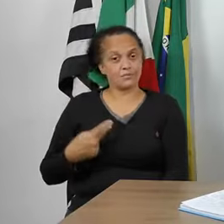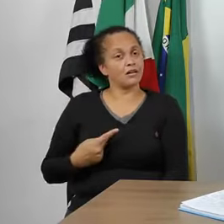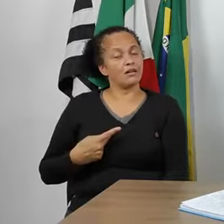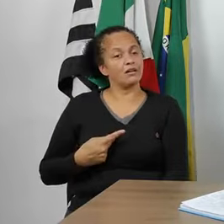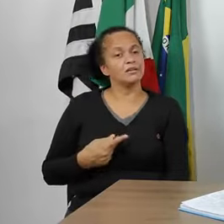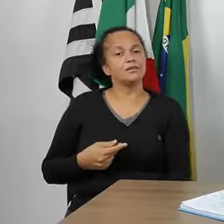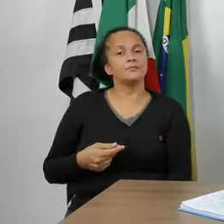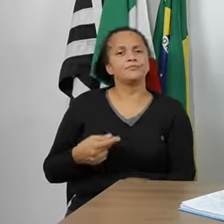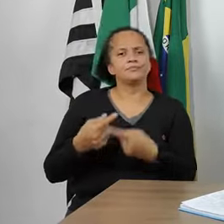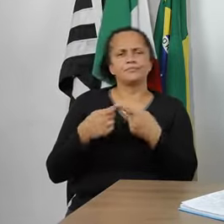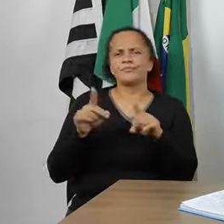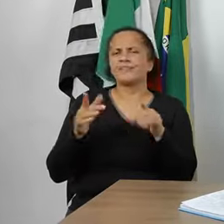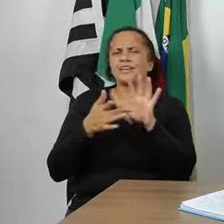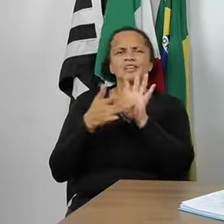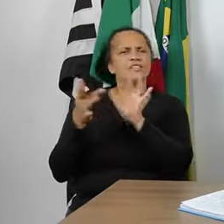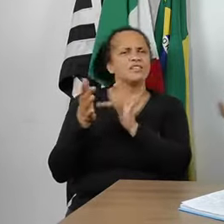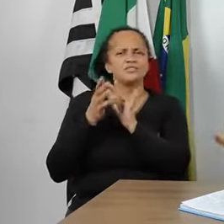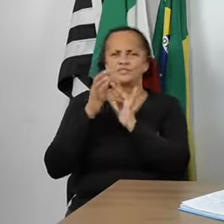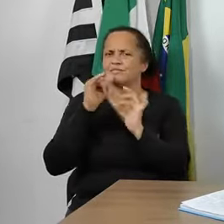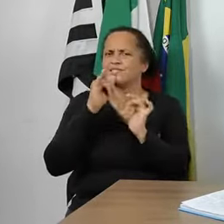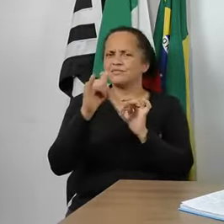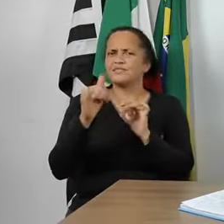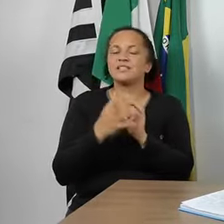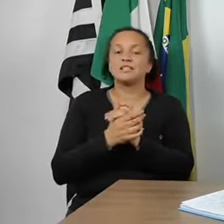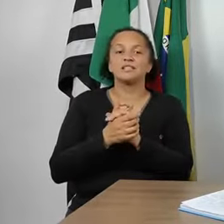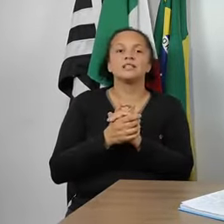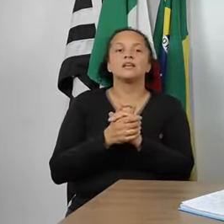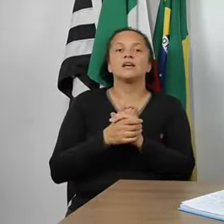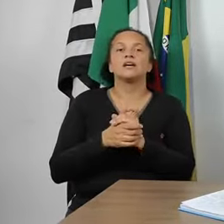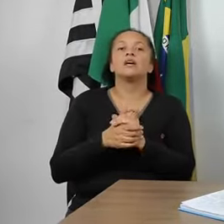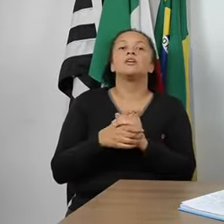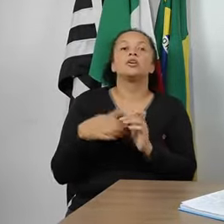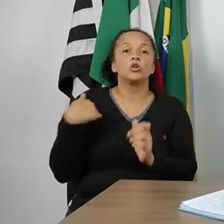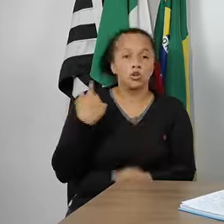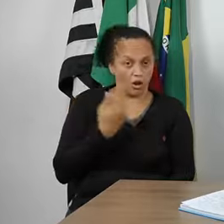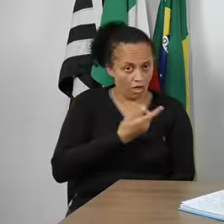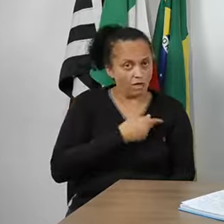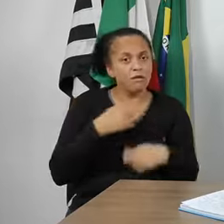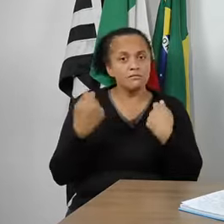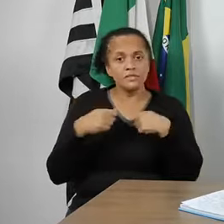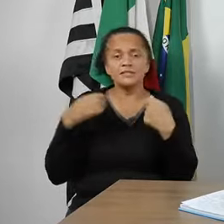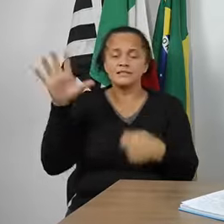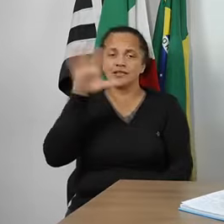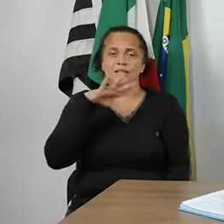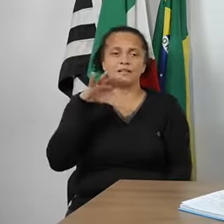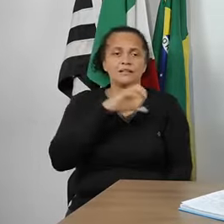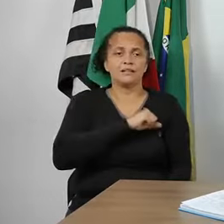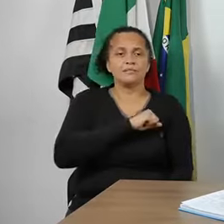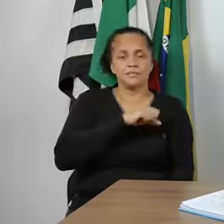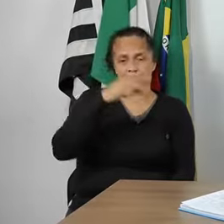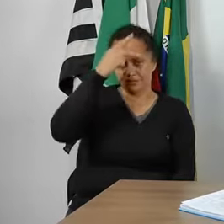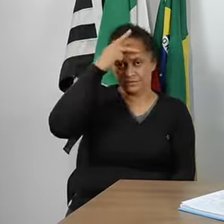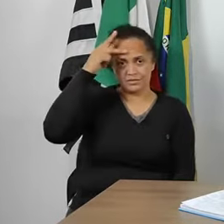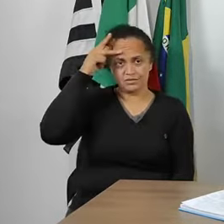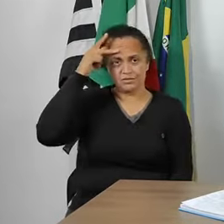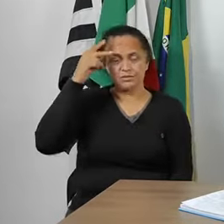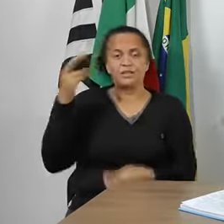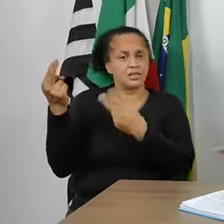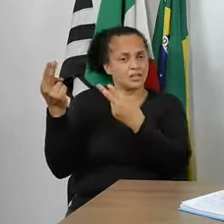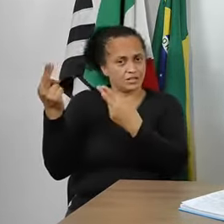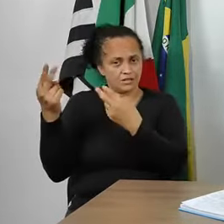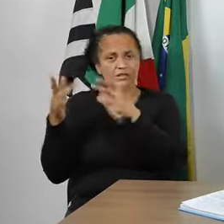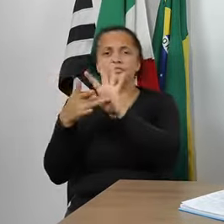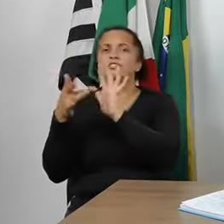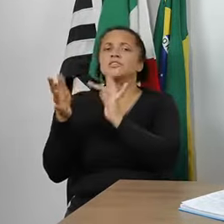ele diz que nós devemos amar ao outro como ele nos amou, que se necessário for, nos entregaríamos